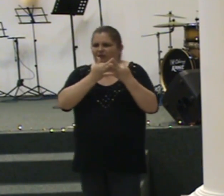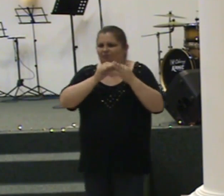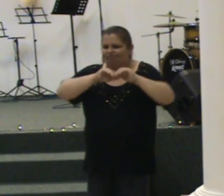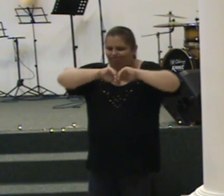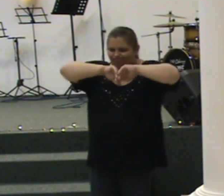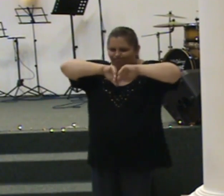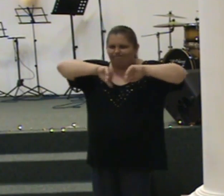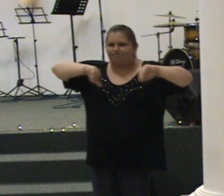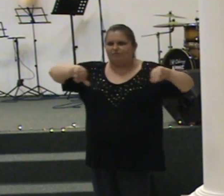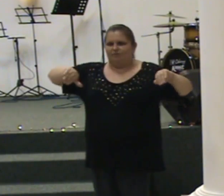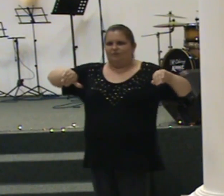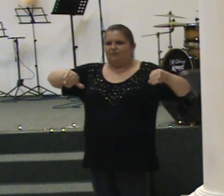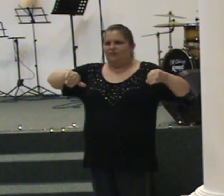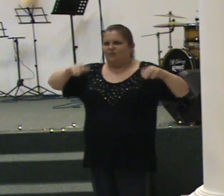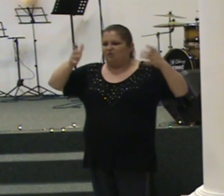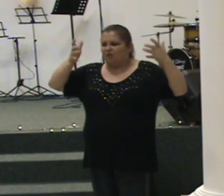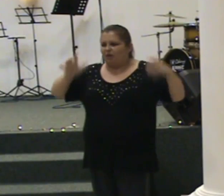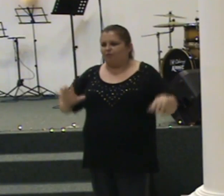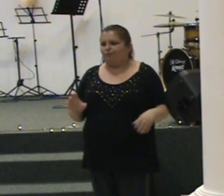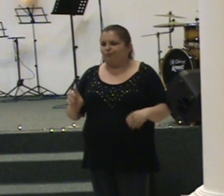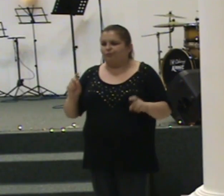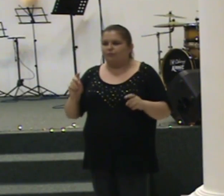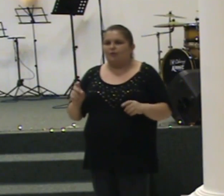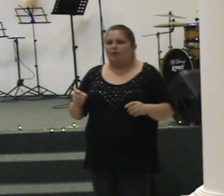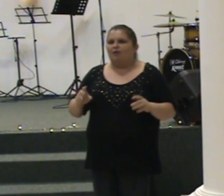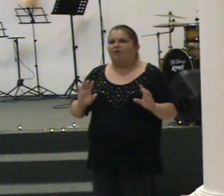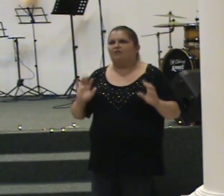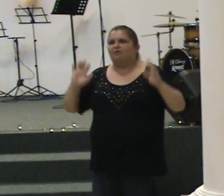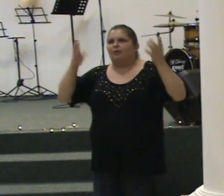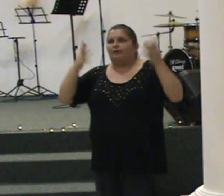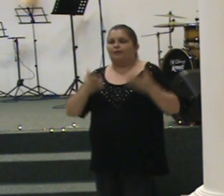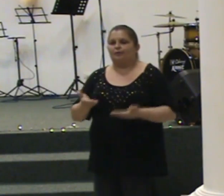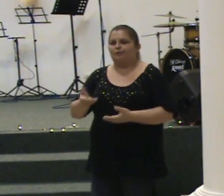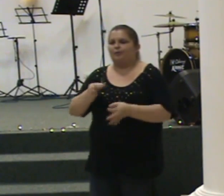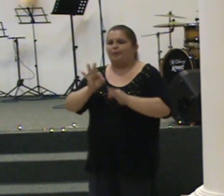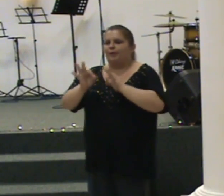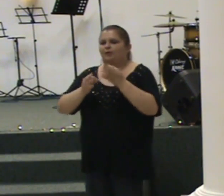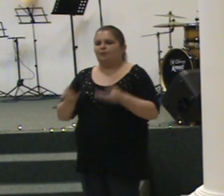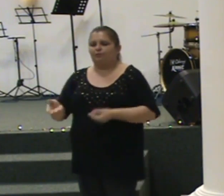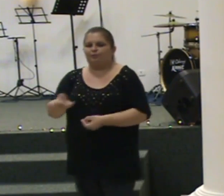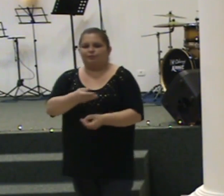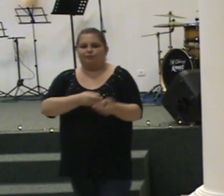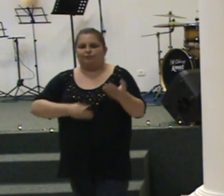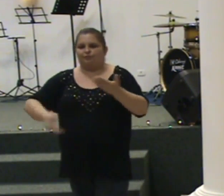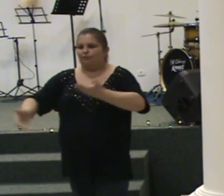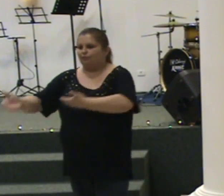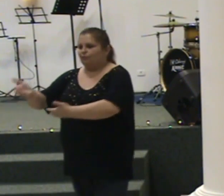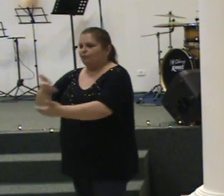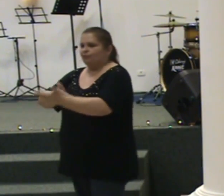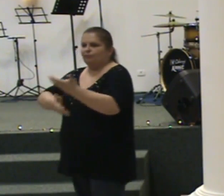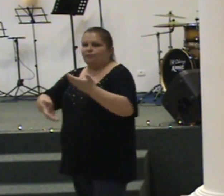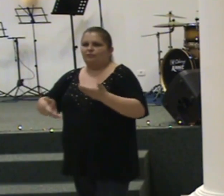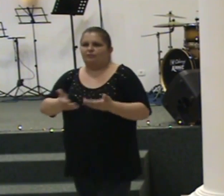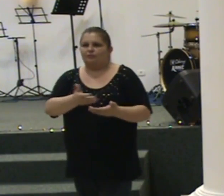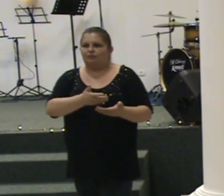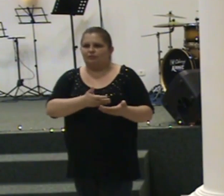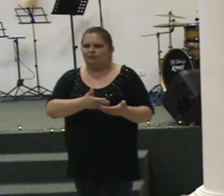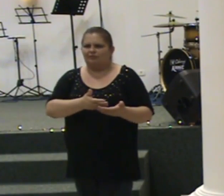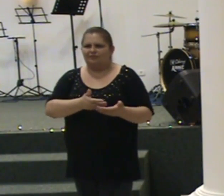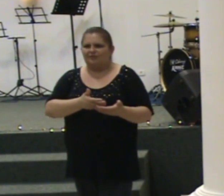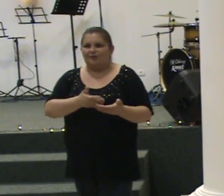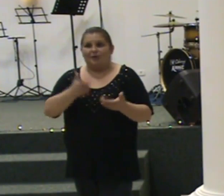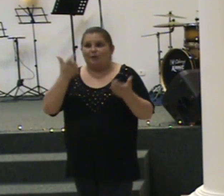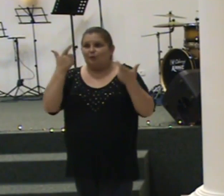o nascimento de Jesus, vão trocar presentes, até aí tudo bem, né? Mas não vai ter um momento de